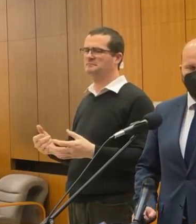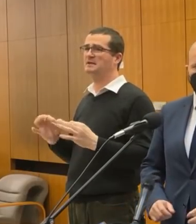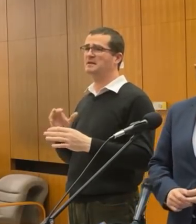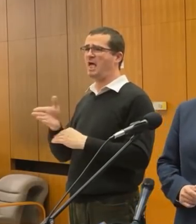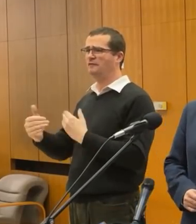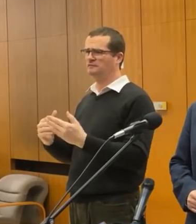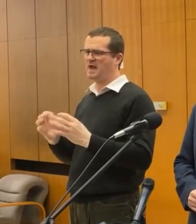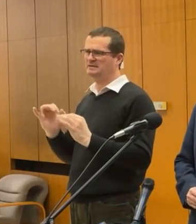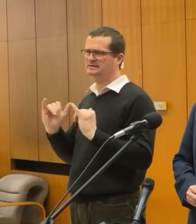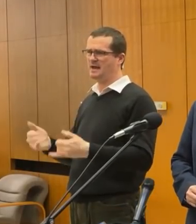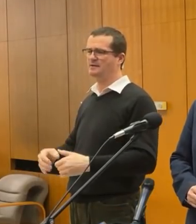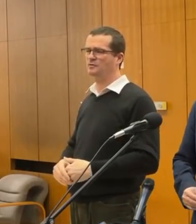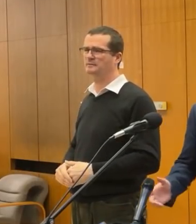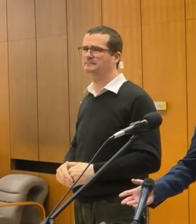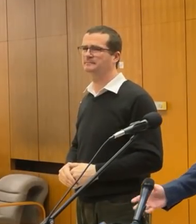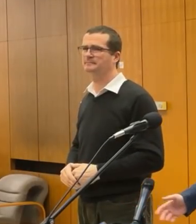áno.